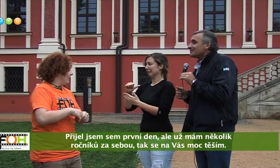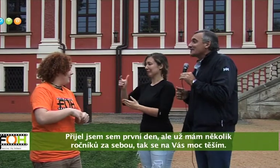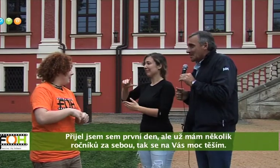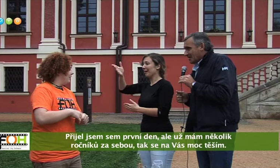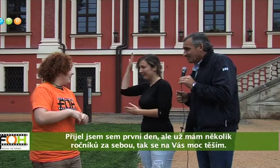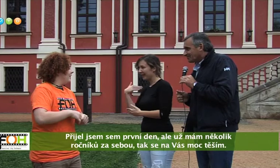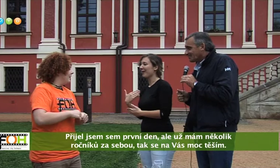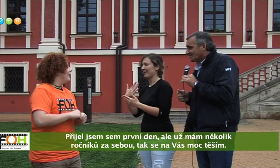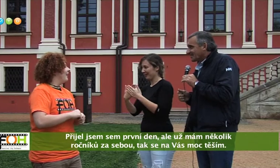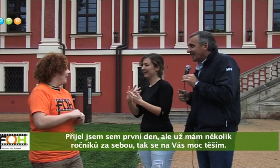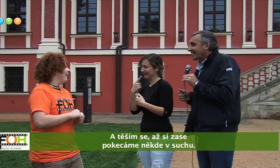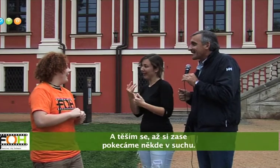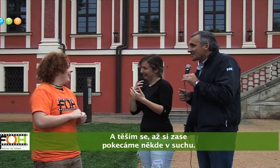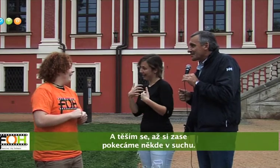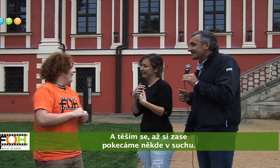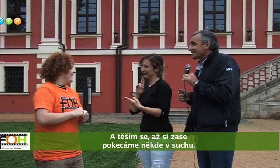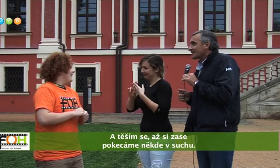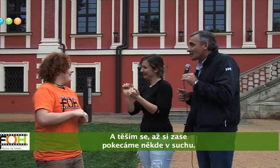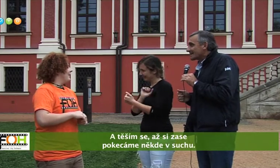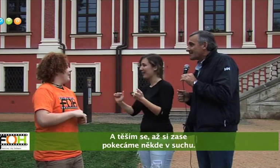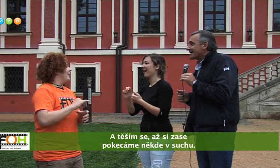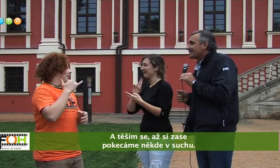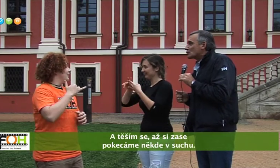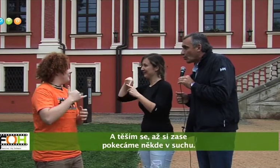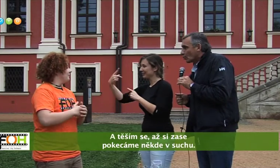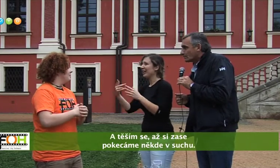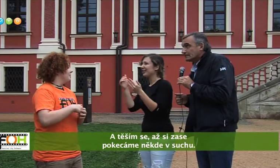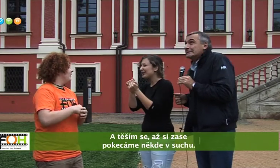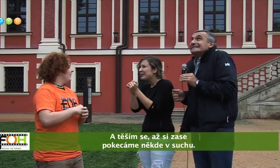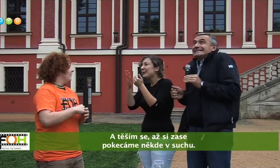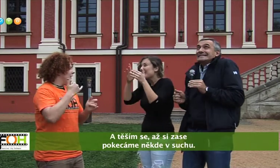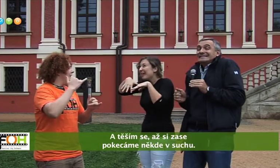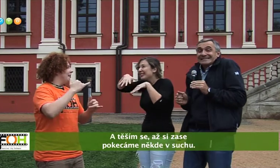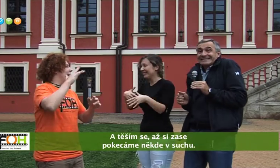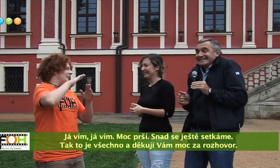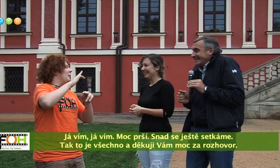se na vás moc těším. A těším se, až si zase pokecáme někde v suchu.